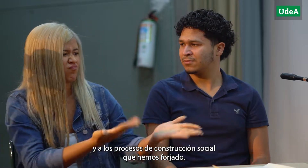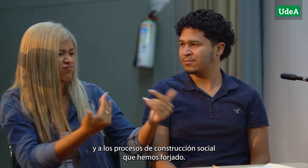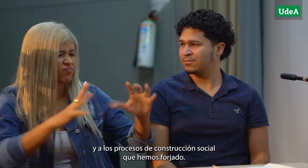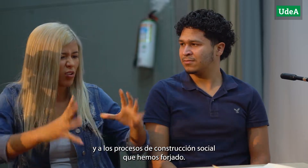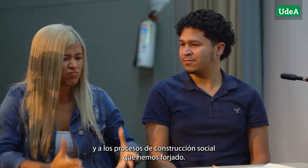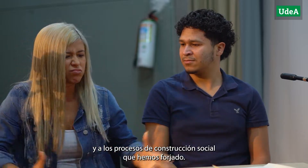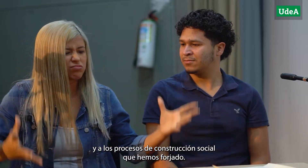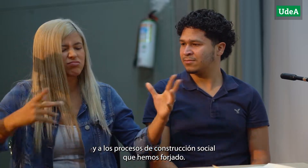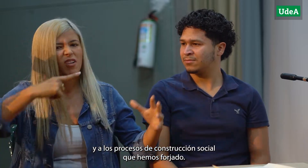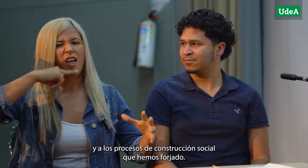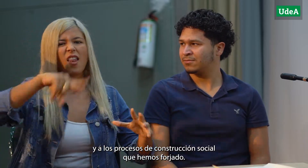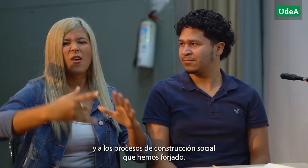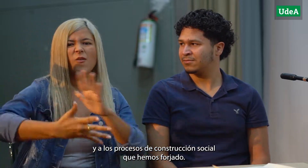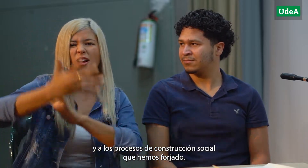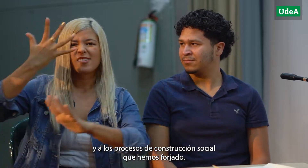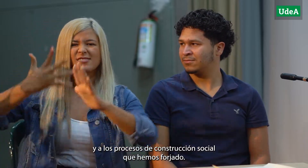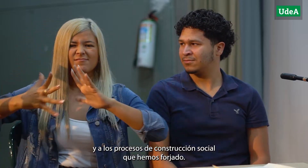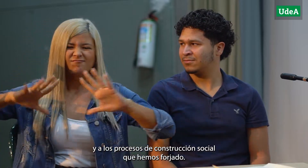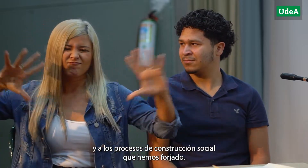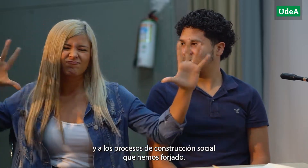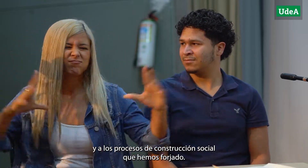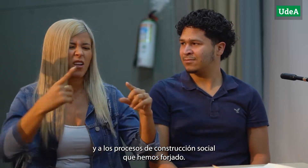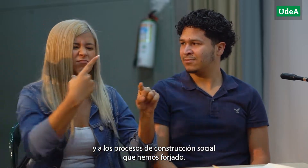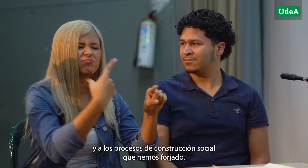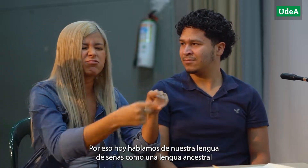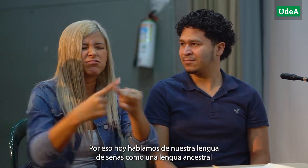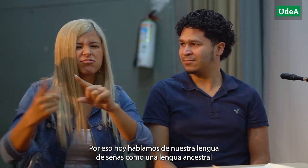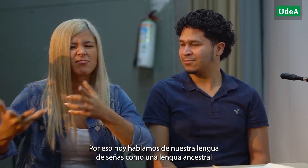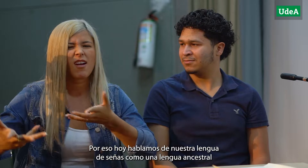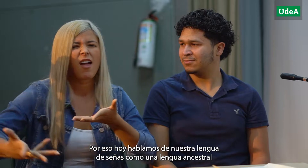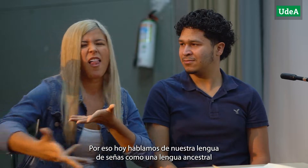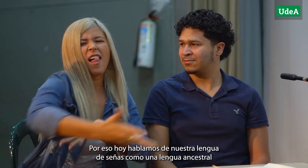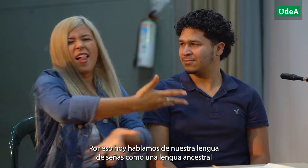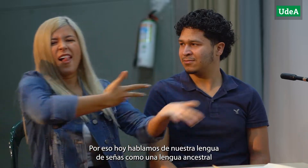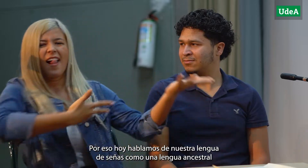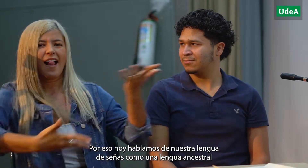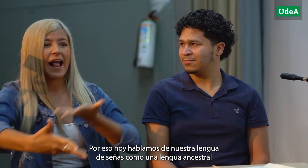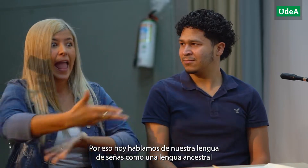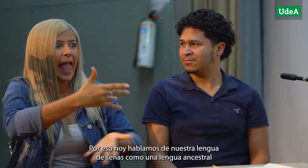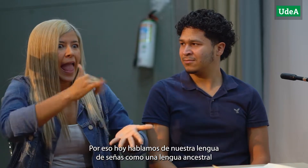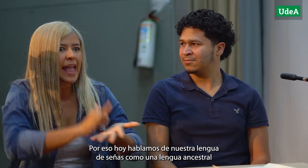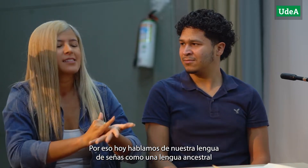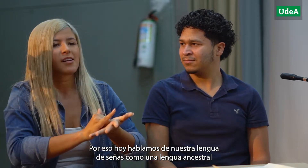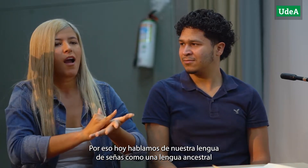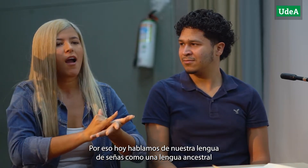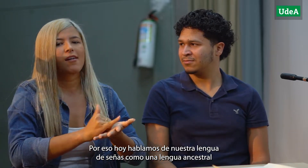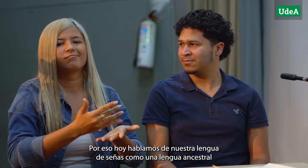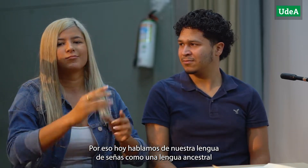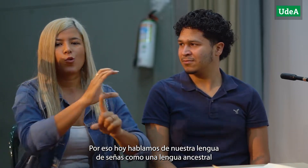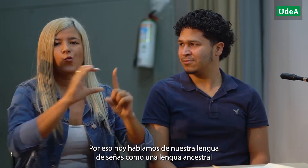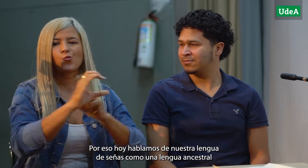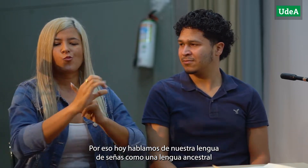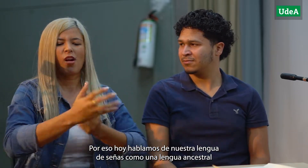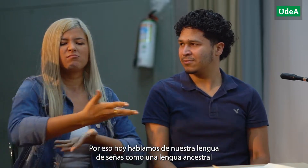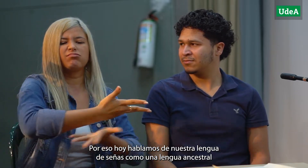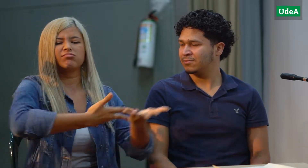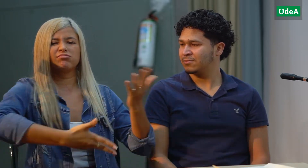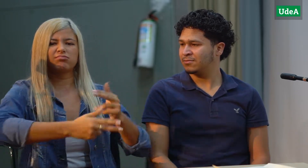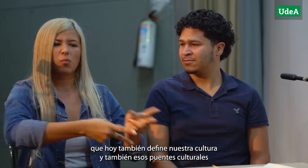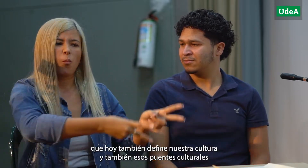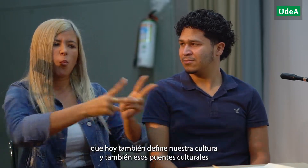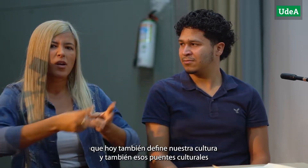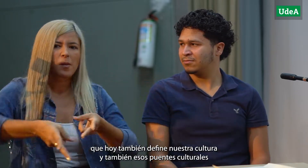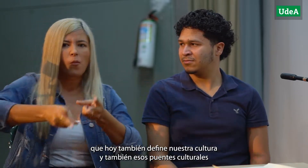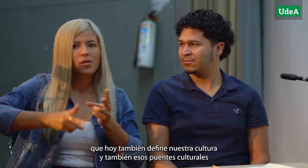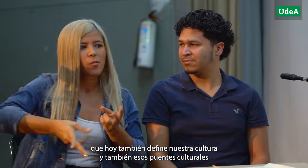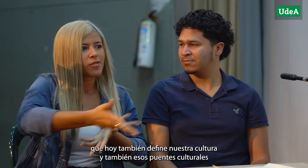a los procesos de construcción social que hemos forjado. Por eso hoy hablamos de nuestra lengua de señas como una lengua ancestral